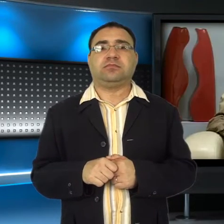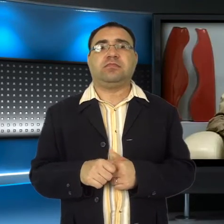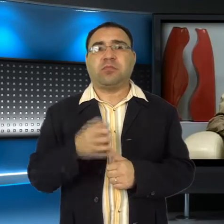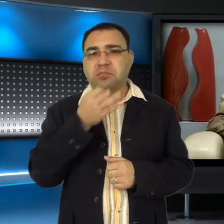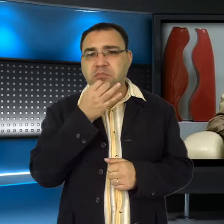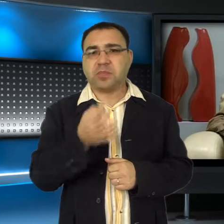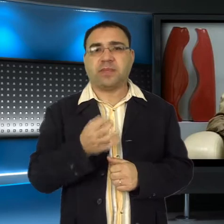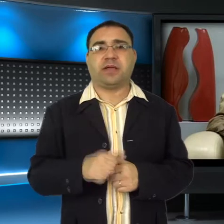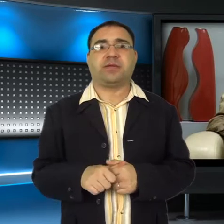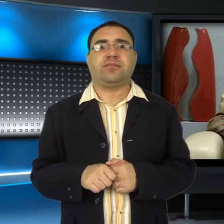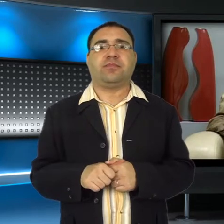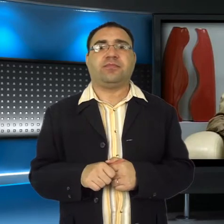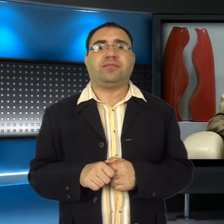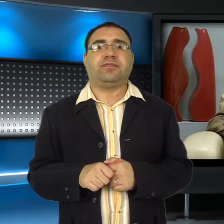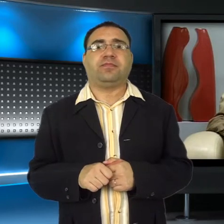jest